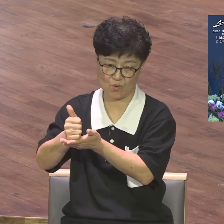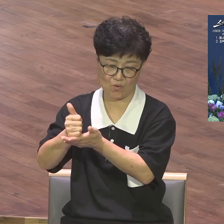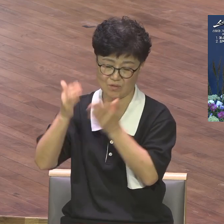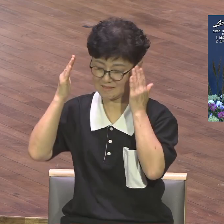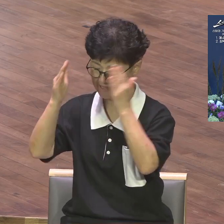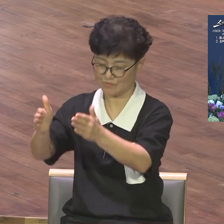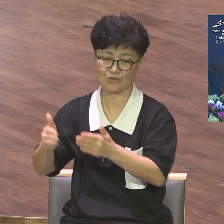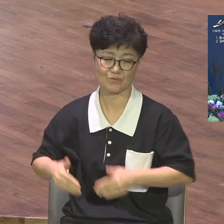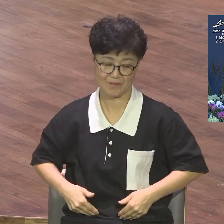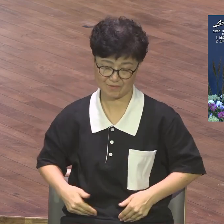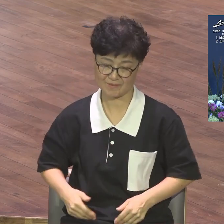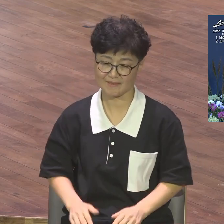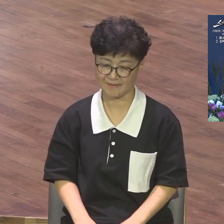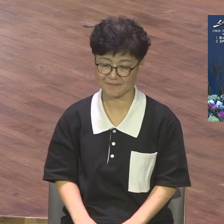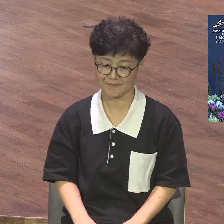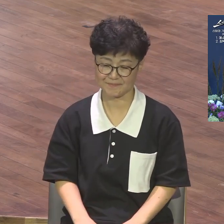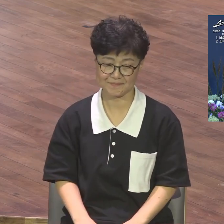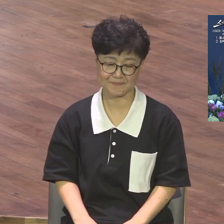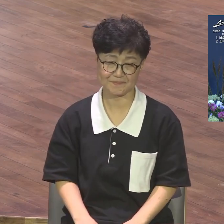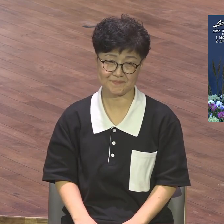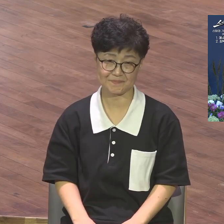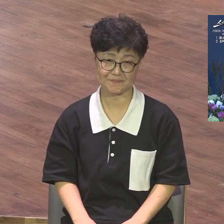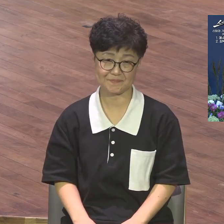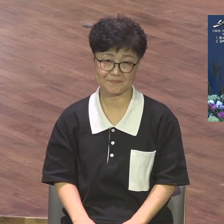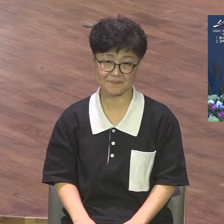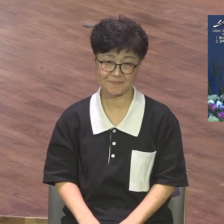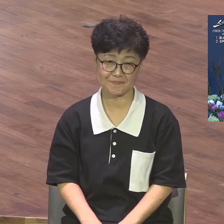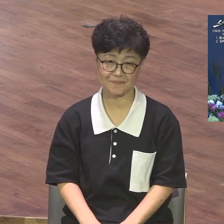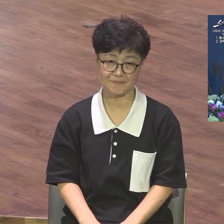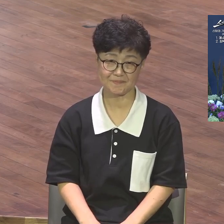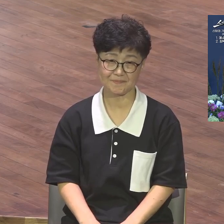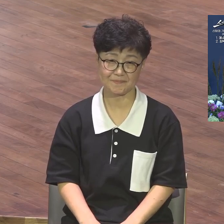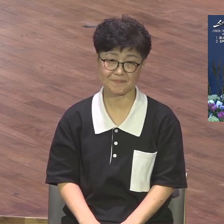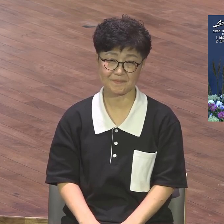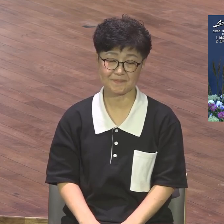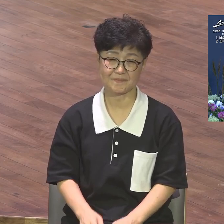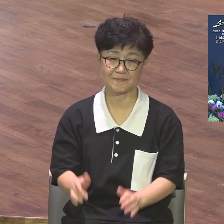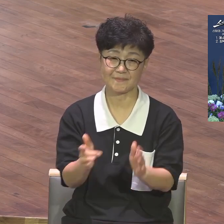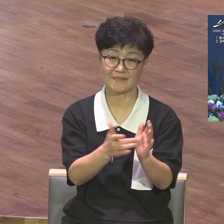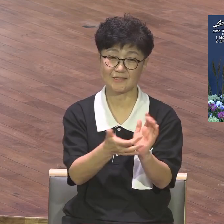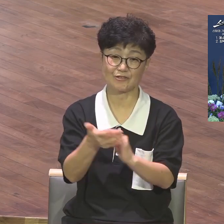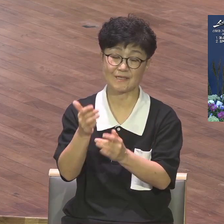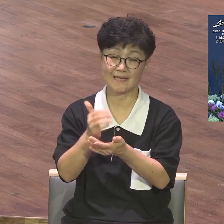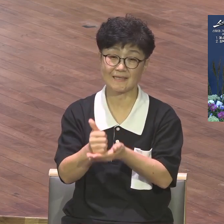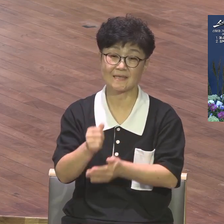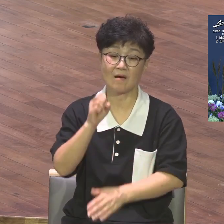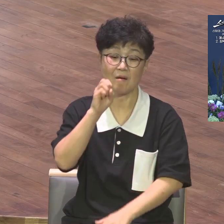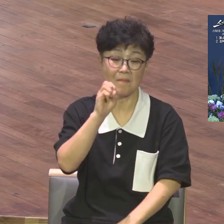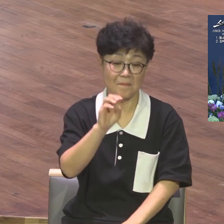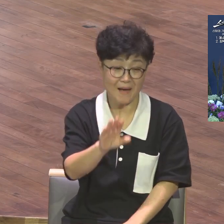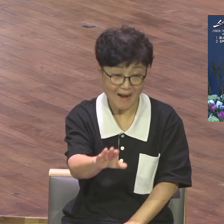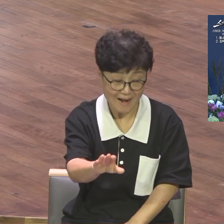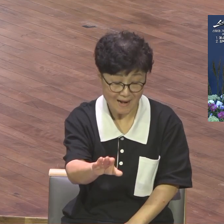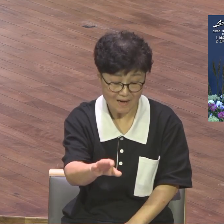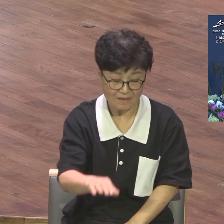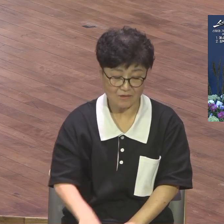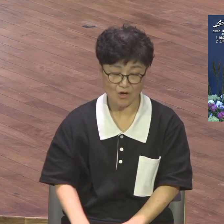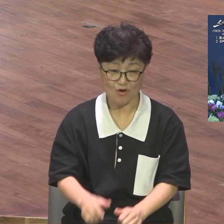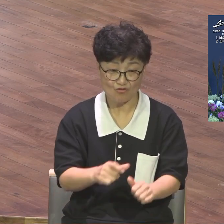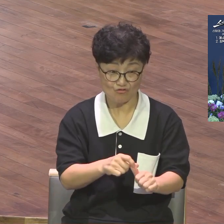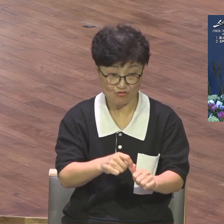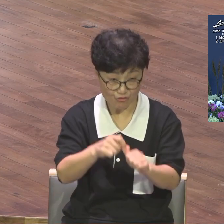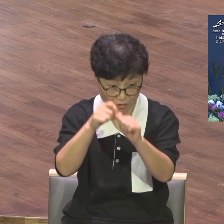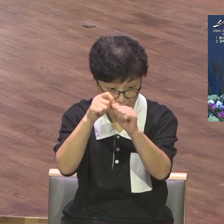여러분 인생은 분명히 기념비적인 인생으로 살아갈 것입니다. 오늘 보면 그 절에 예수께서 이르시되 오늘 구원이 이 집에 이르렀으니 이